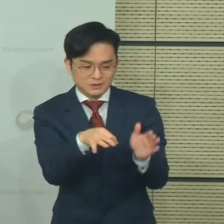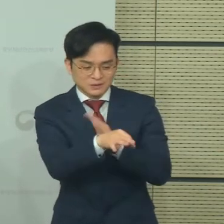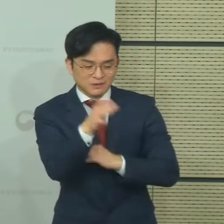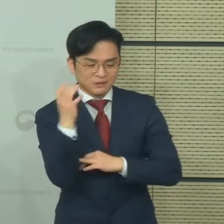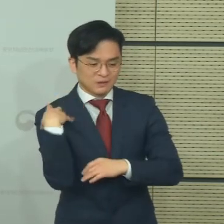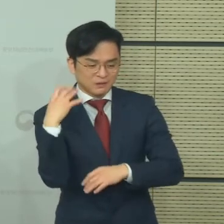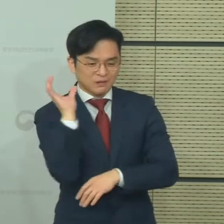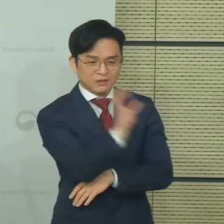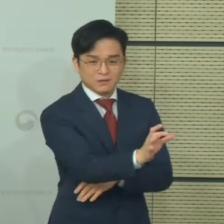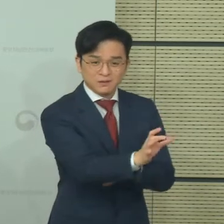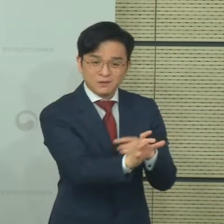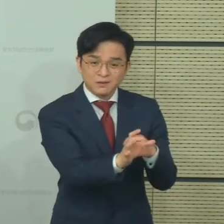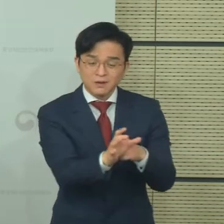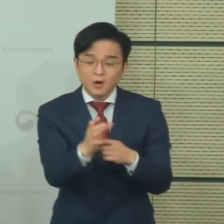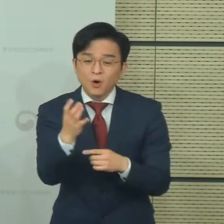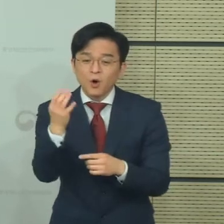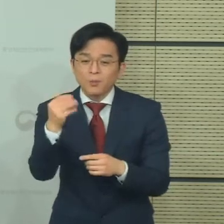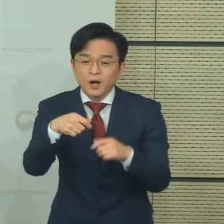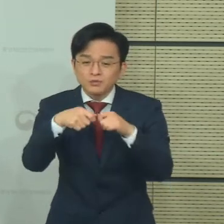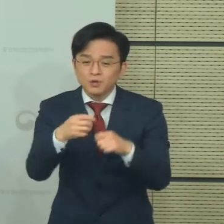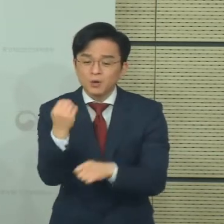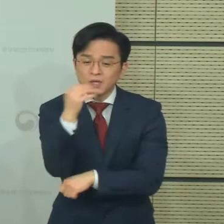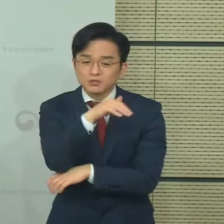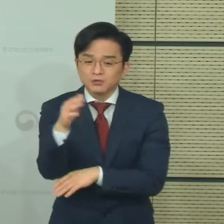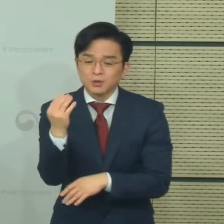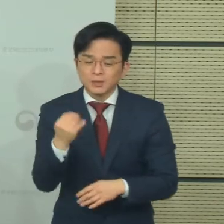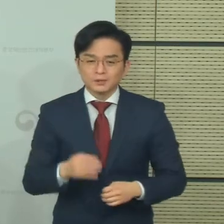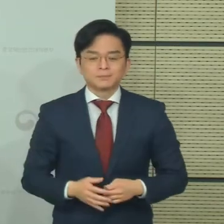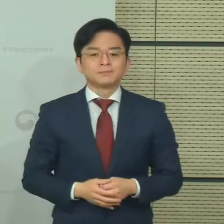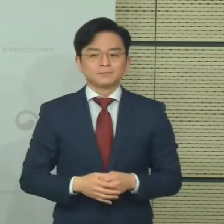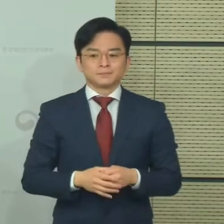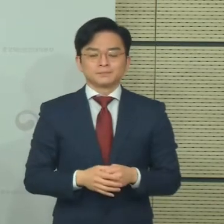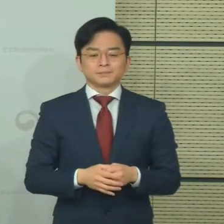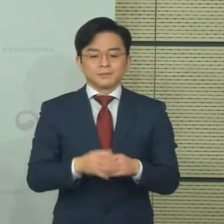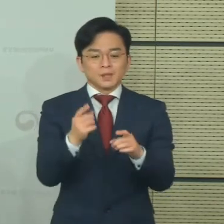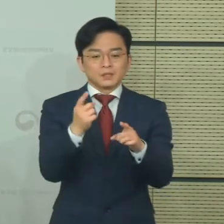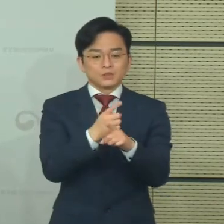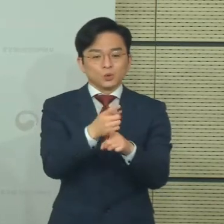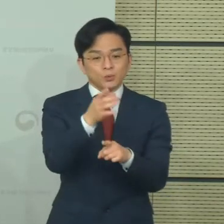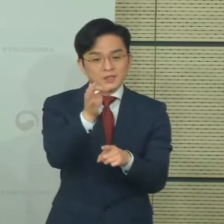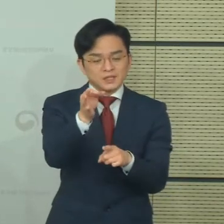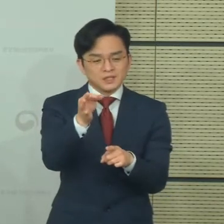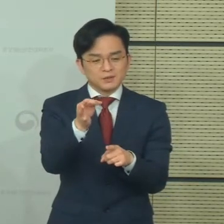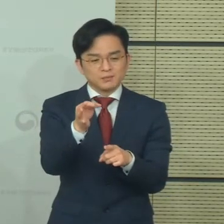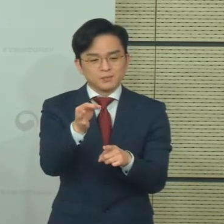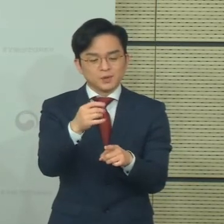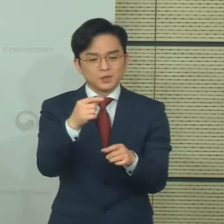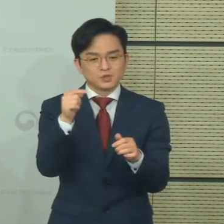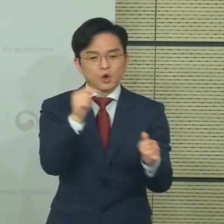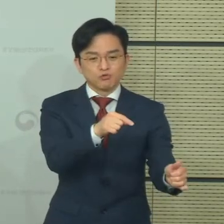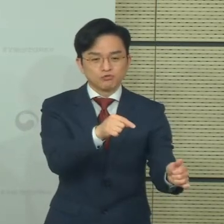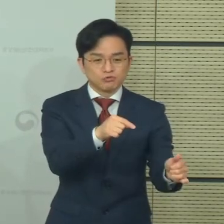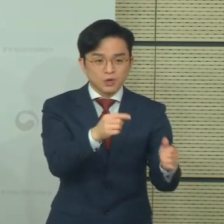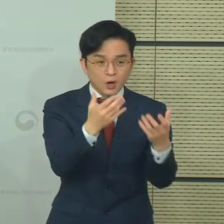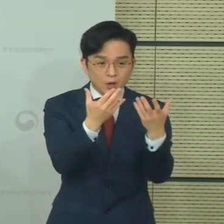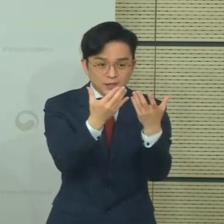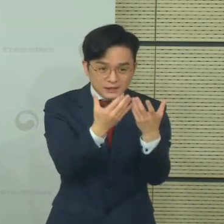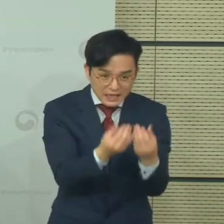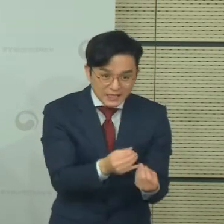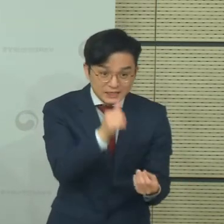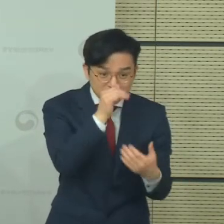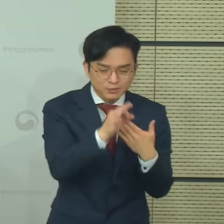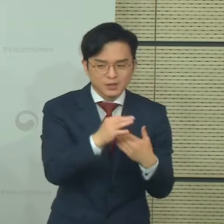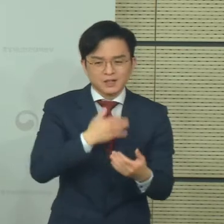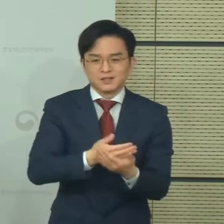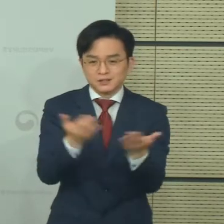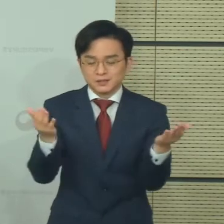손실보상 쪽에 확인을 해서 파악이 된 게 있으면 알려드리도록 하겠습니다. 네, 두 번째 질의입니다. 방역